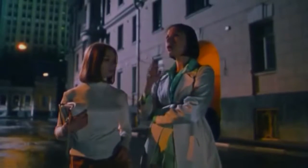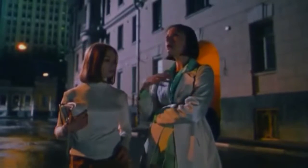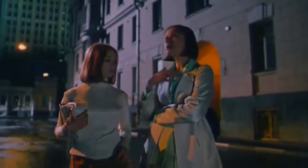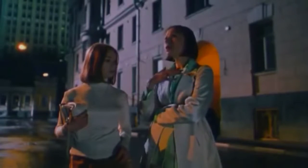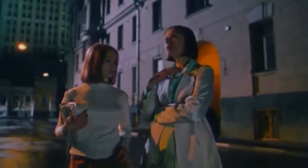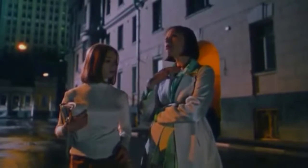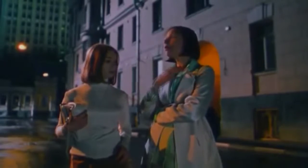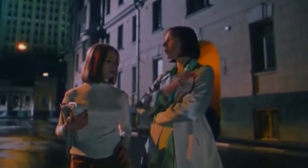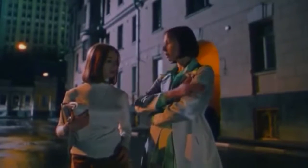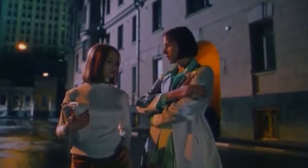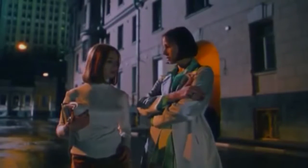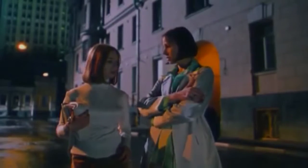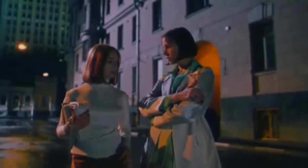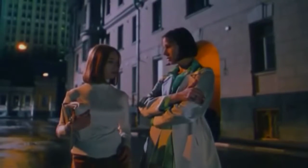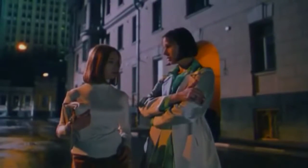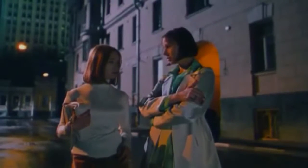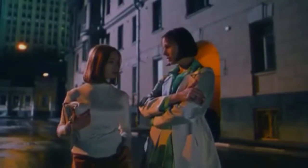как море.